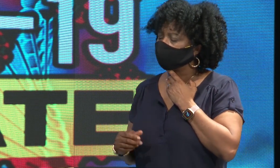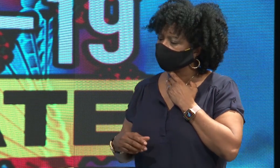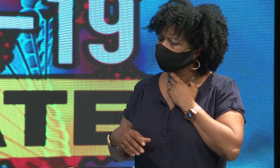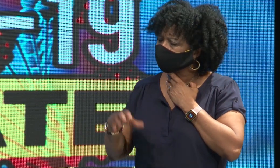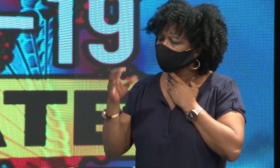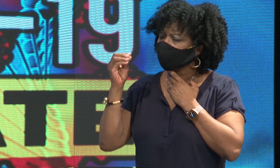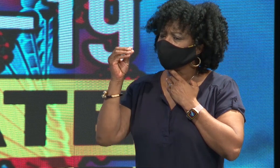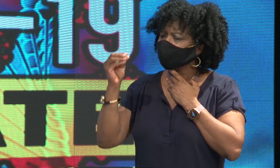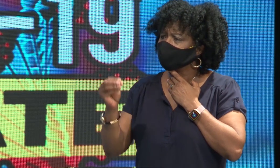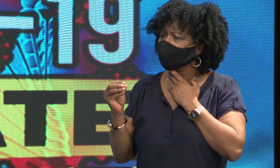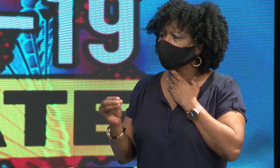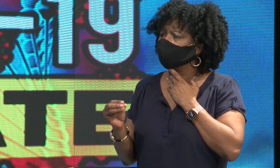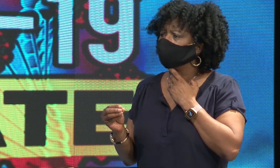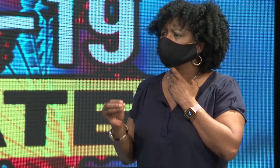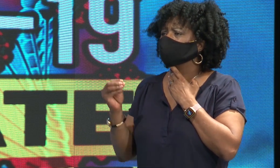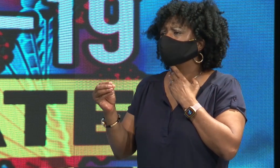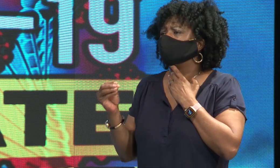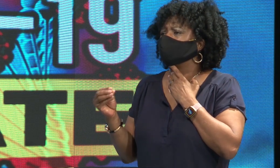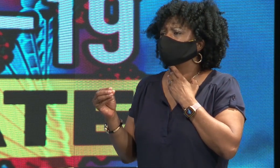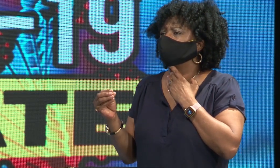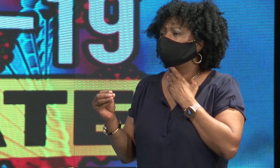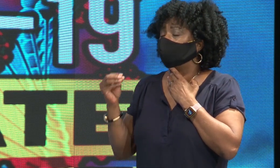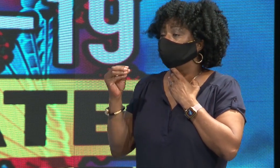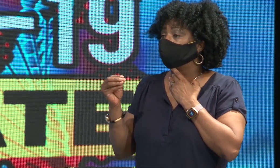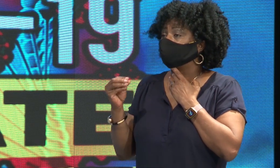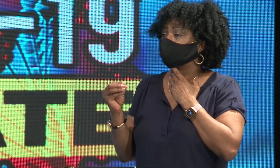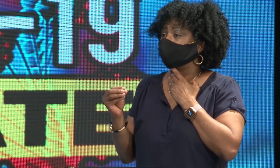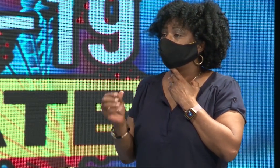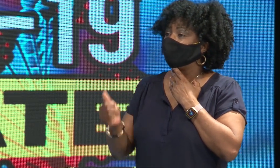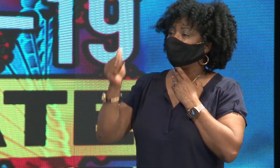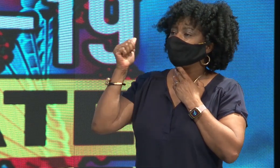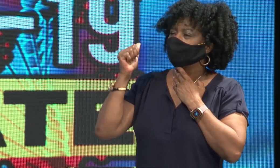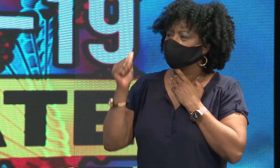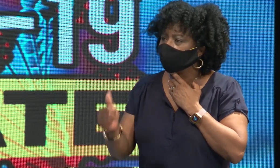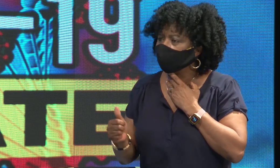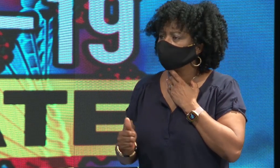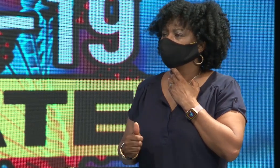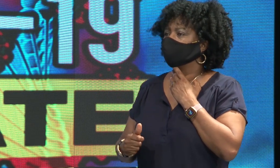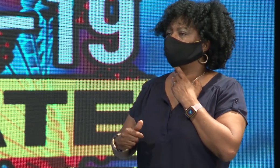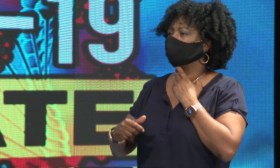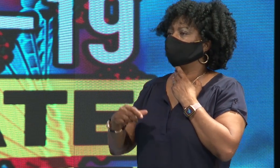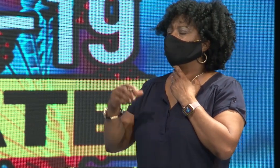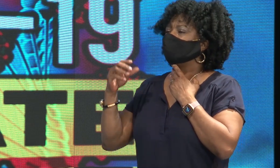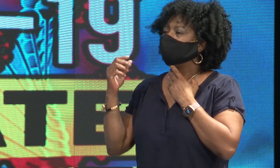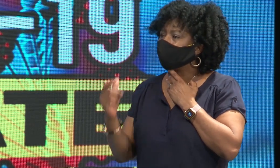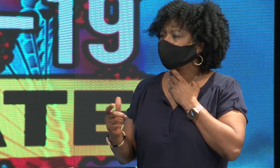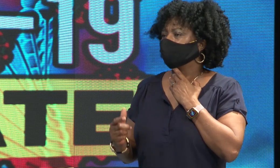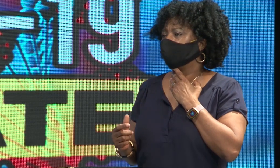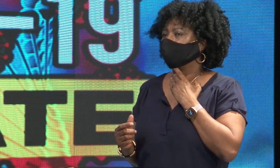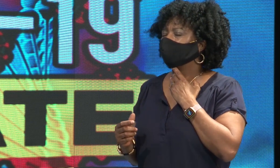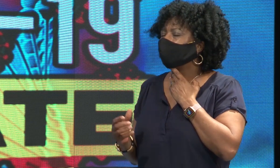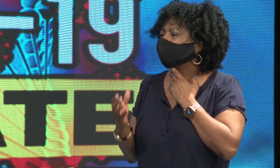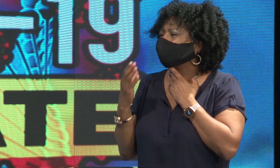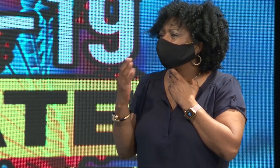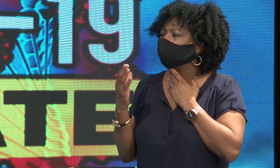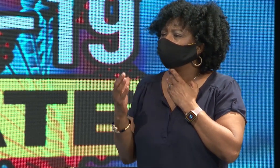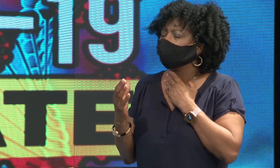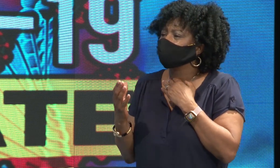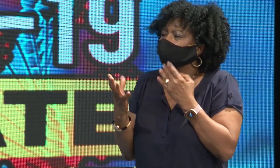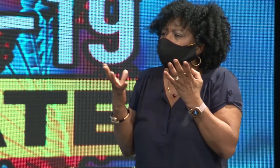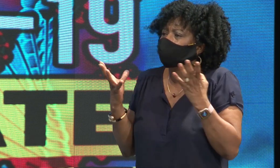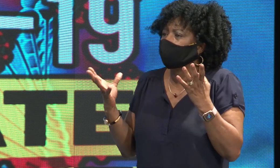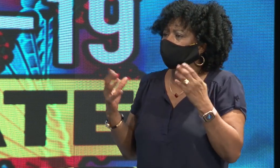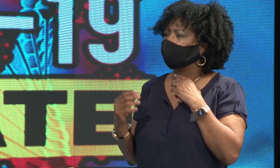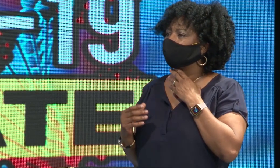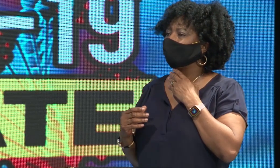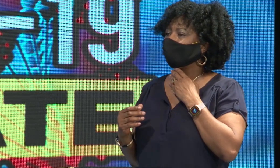studio. Zie ik gewoon zoveel mensen nog op hoekjes staan. Zonder mondkapje. Mm. Met elkaar. Mm-hmm. Ik vraag me af, waarom